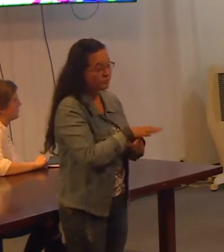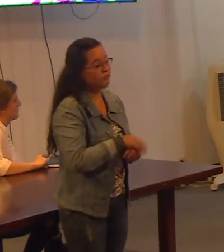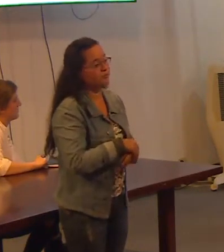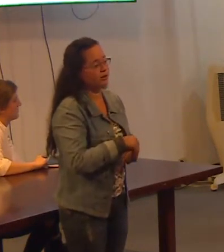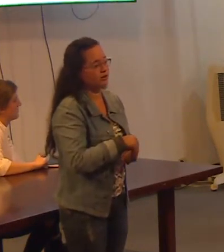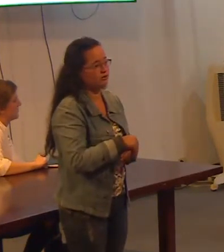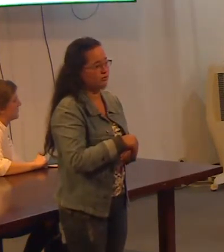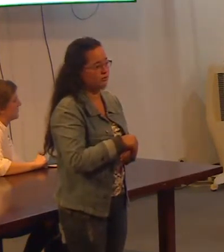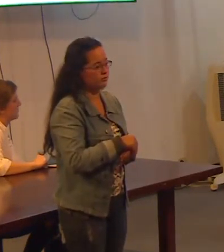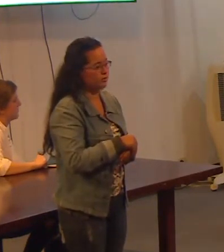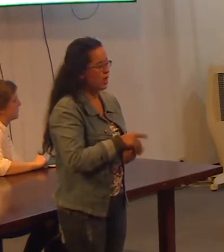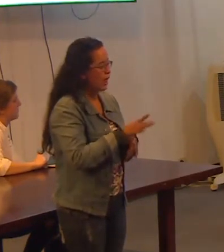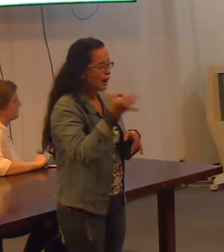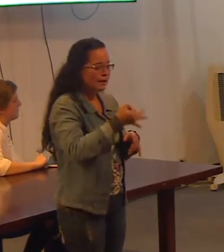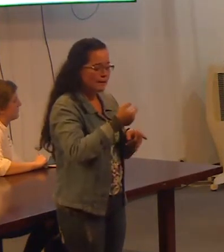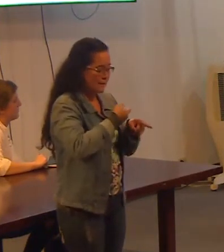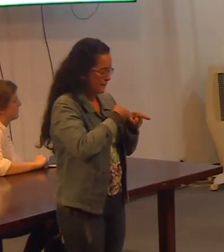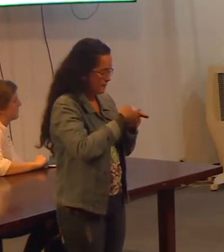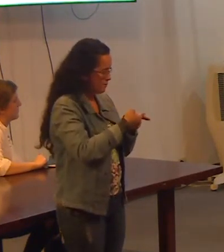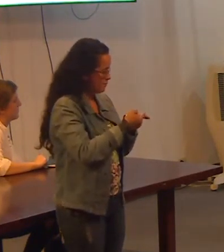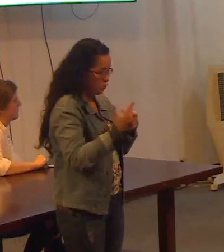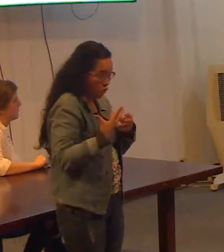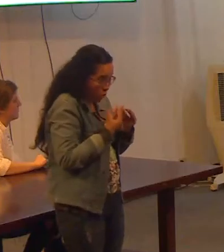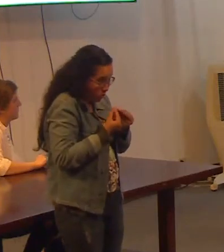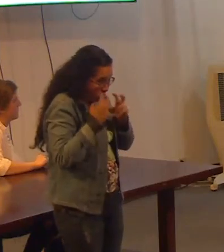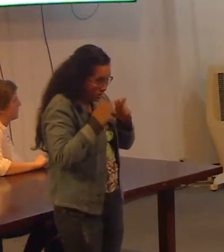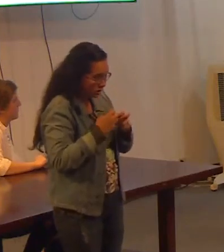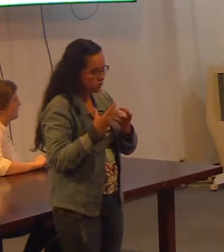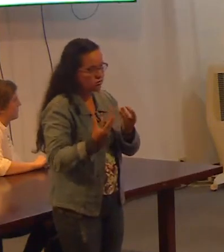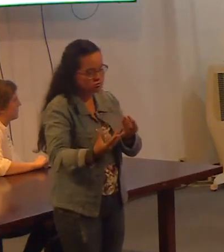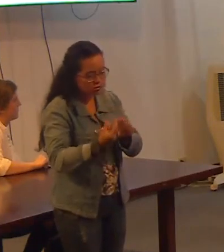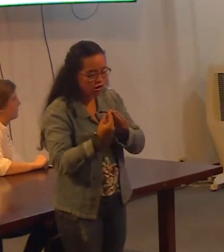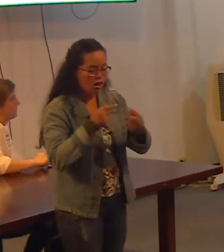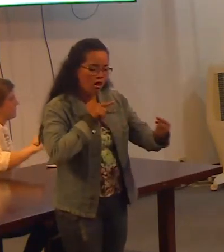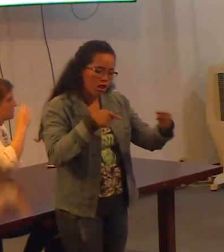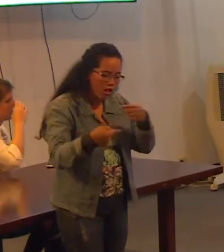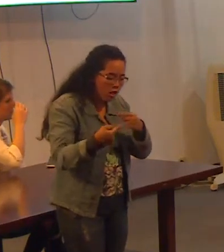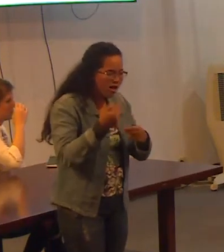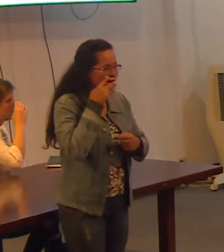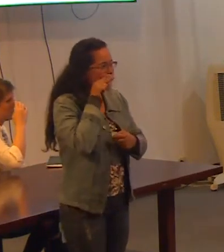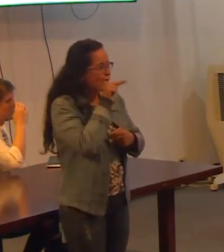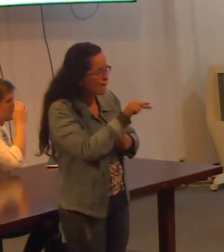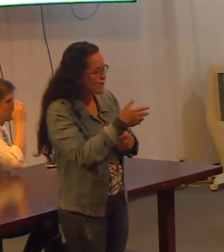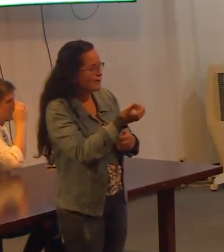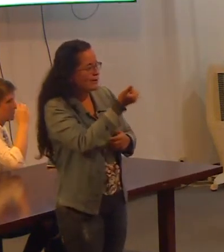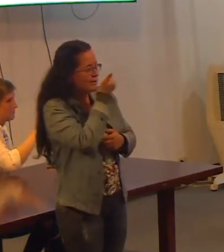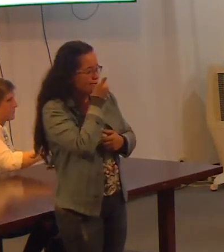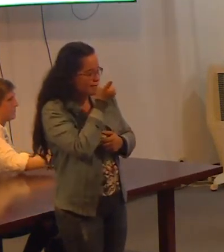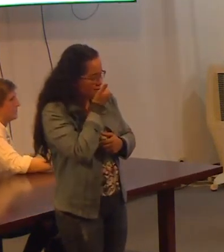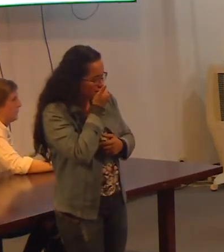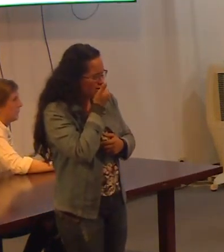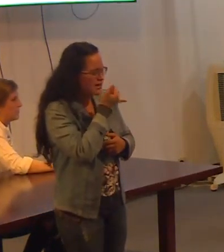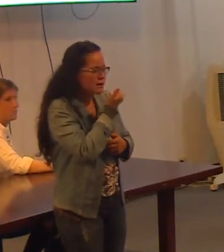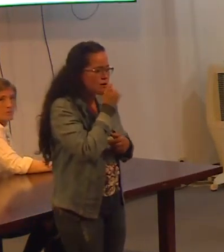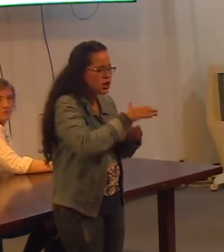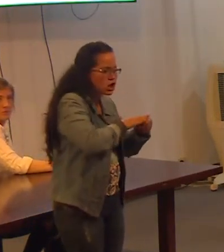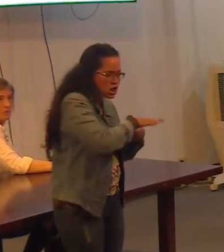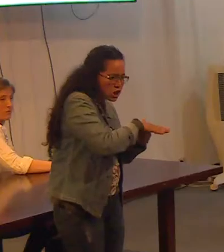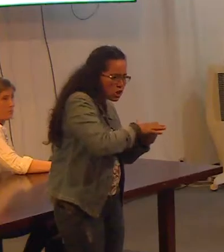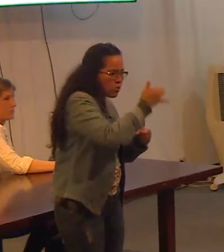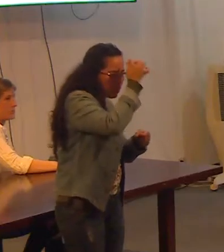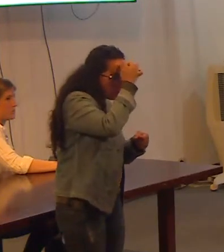Sistematizarte todas las semanas se reunía a discutir sobre lo que hacían, sobre lo que veían, sobre lo que percibían, tanto de profesionales como de